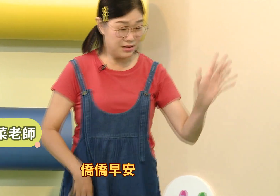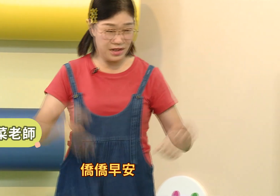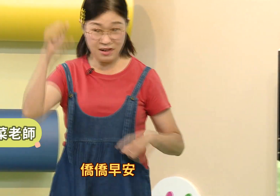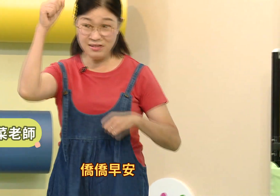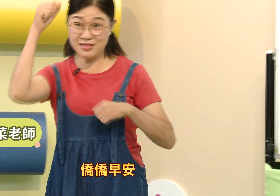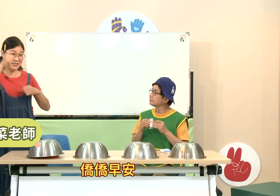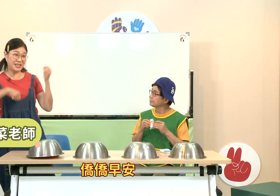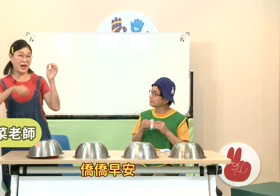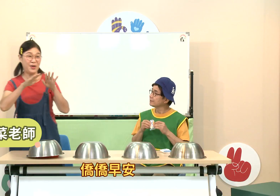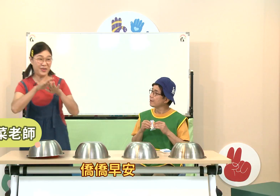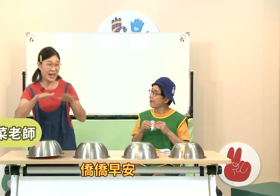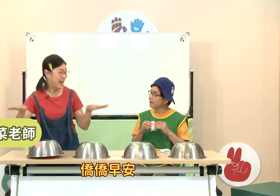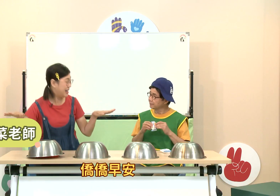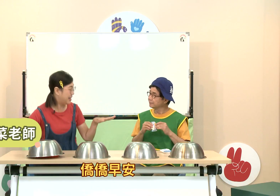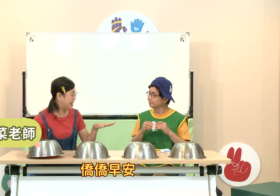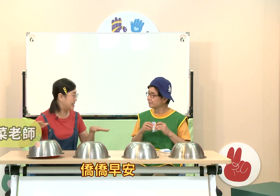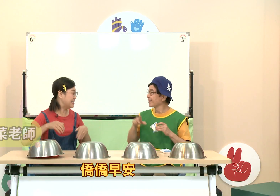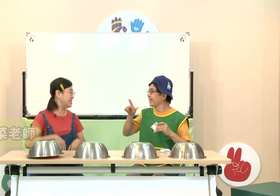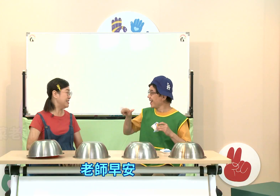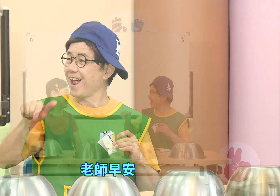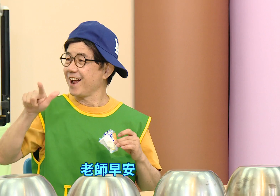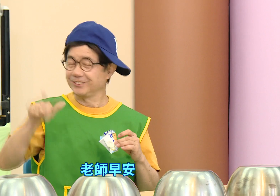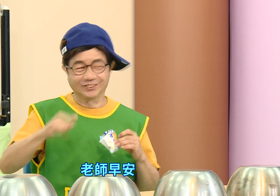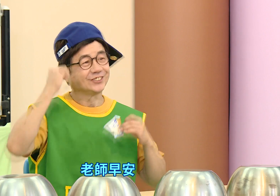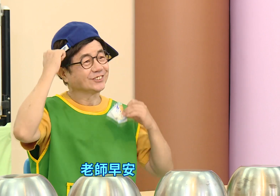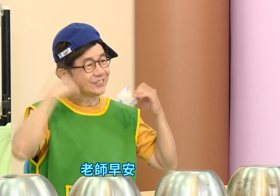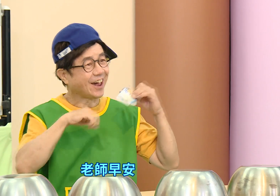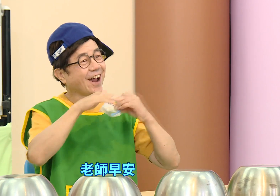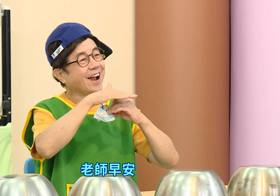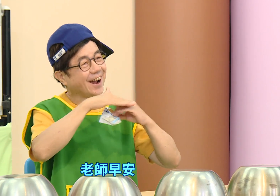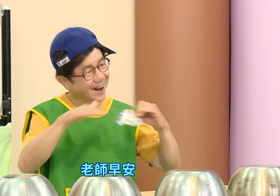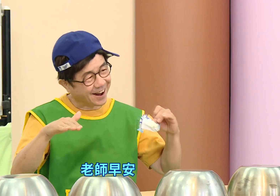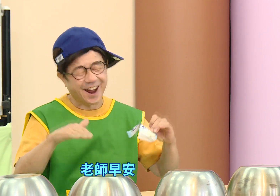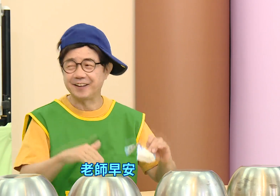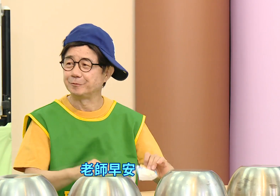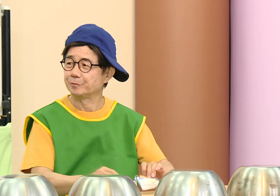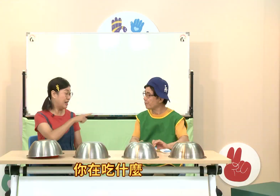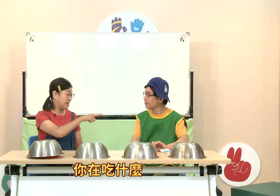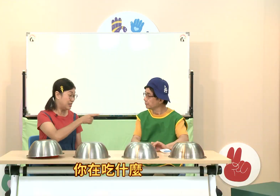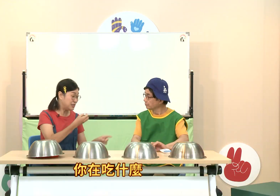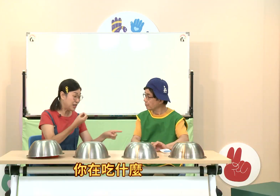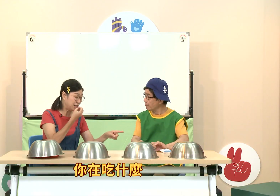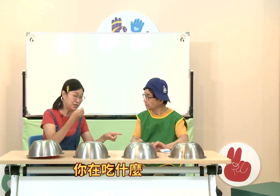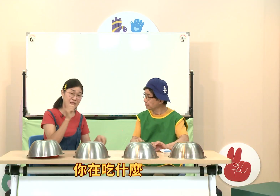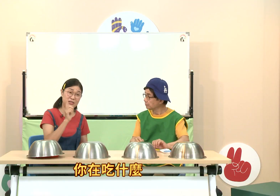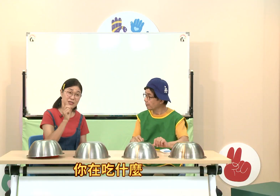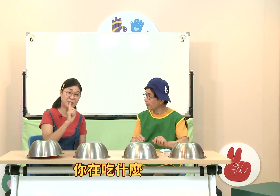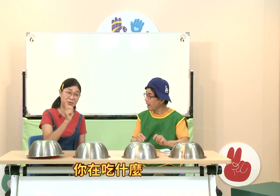早安老師早安你在吃什麼